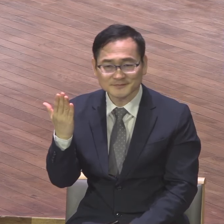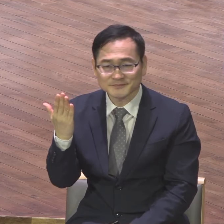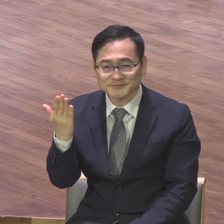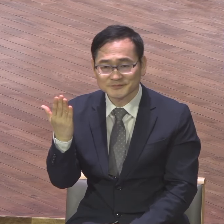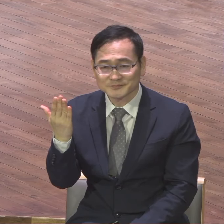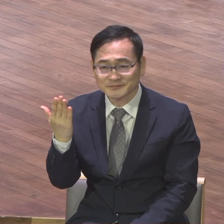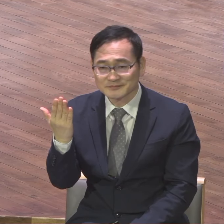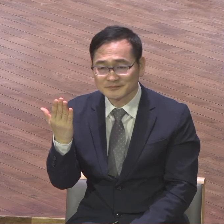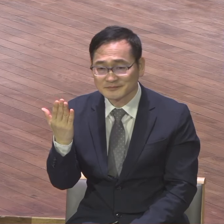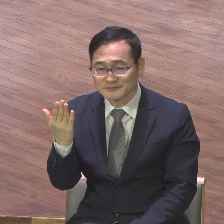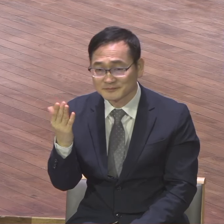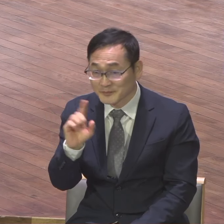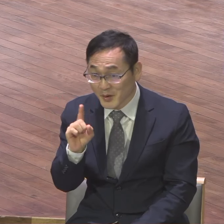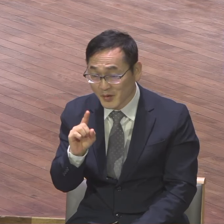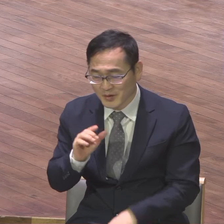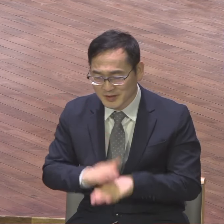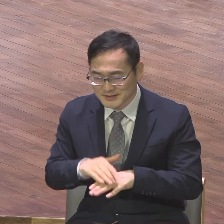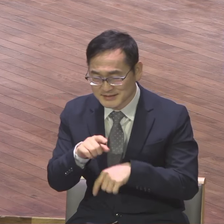한마디로 뭐요?